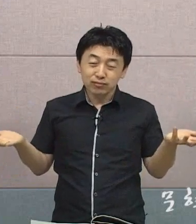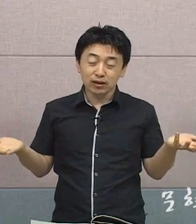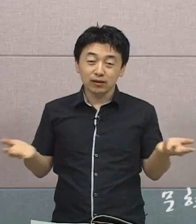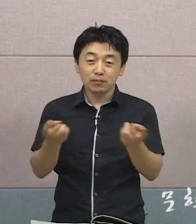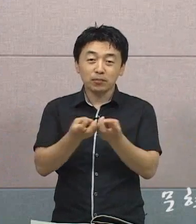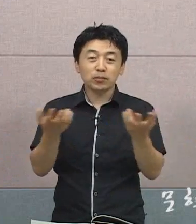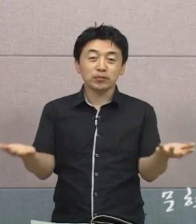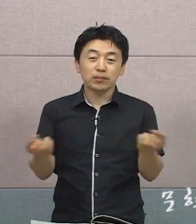네. 방법이 없다.